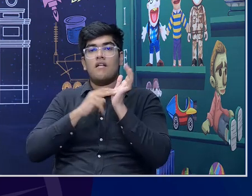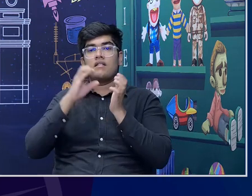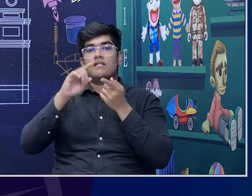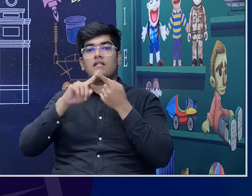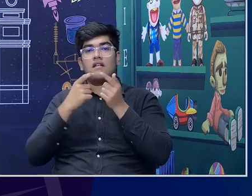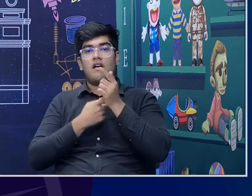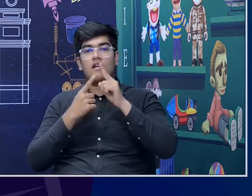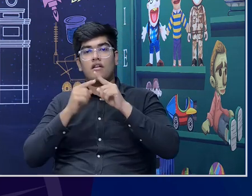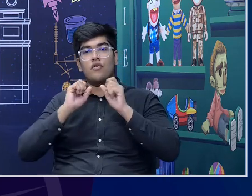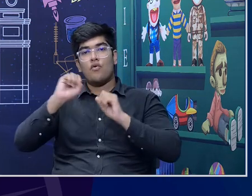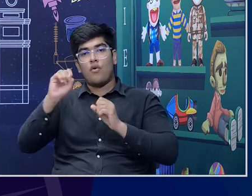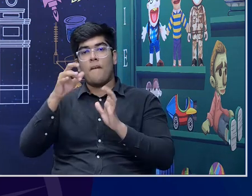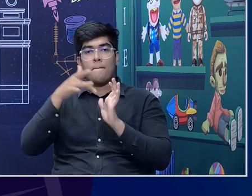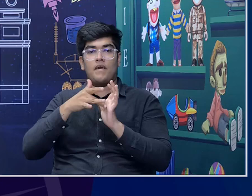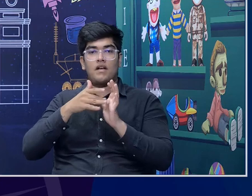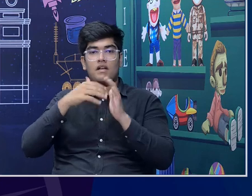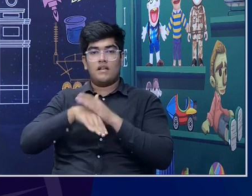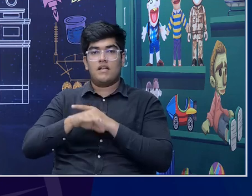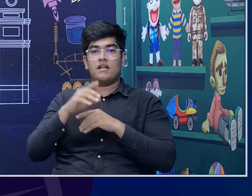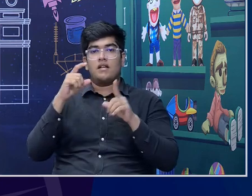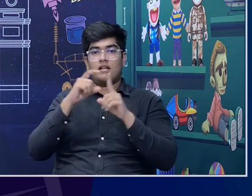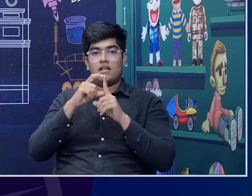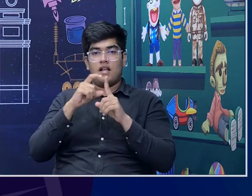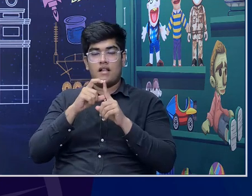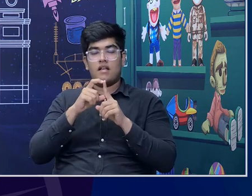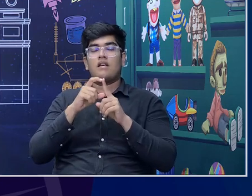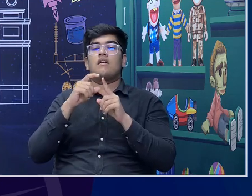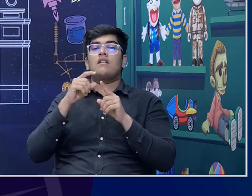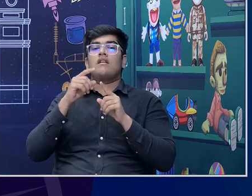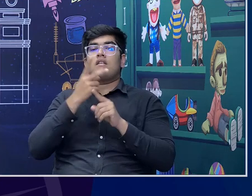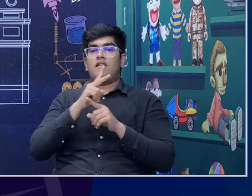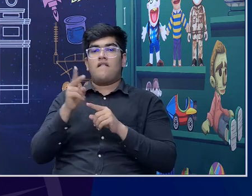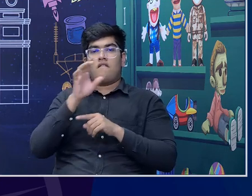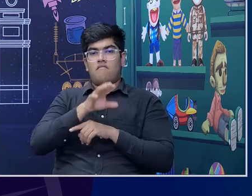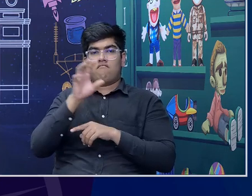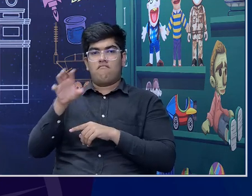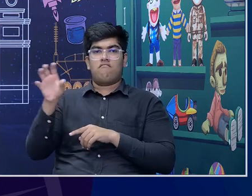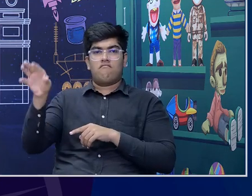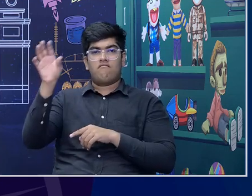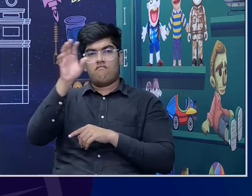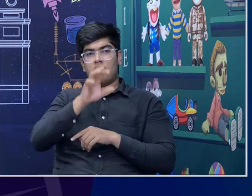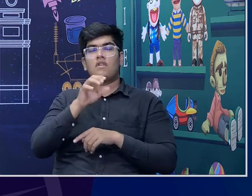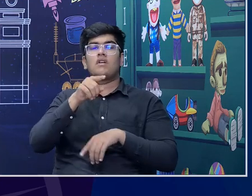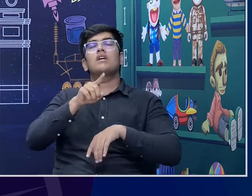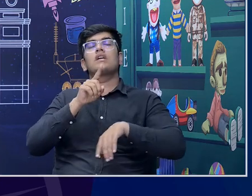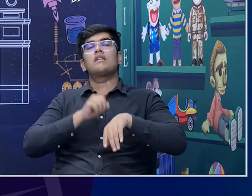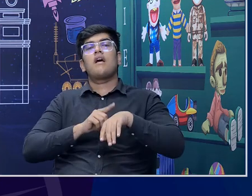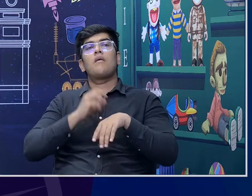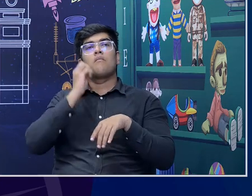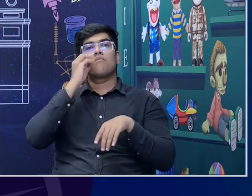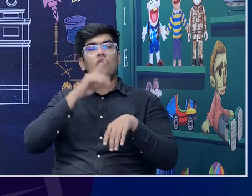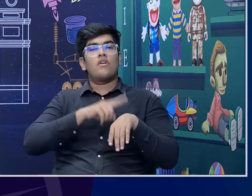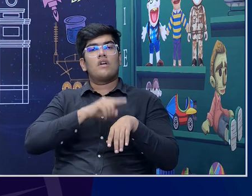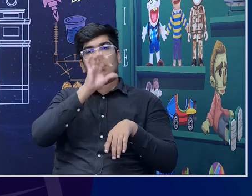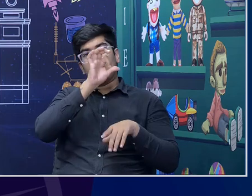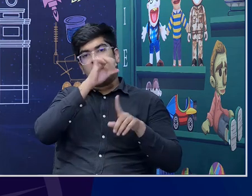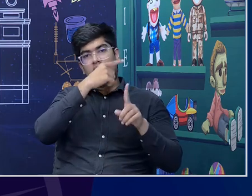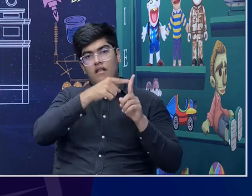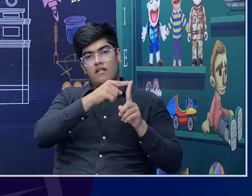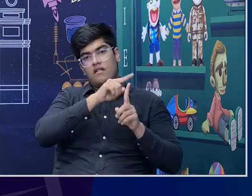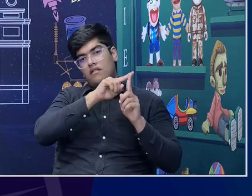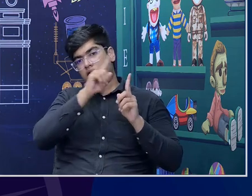और टाइमिंग्स क्या होंगे साधे नौ बज़े से शाम शे बज़े तक उपलब्ध हैं और आप इसे ले सकते हैं अब सेल काउंटर में सब भी